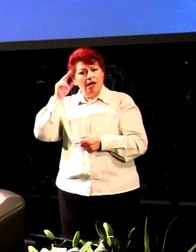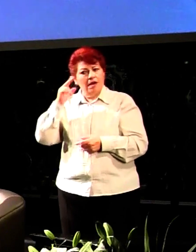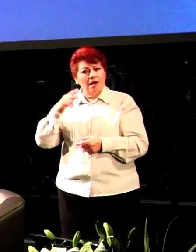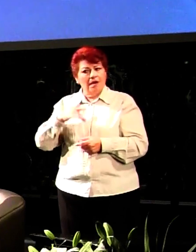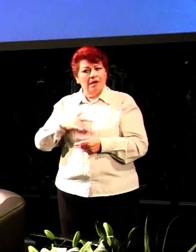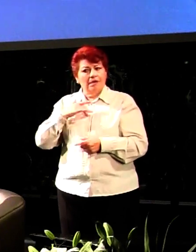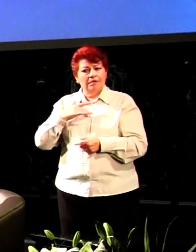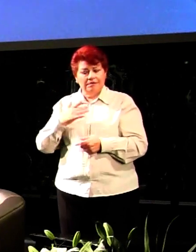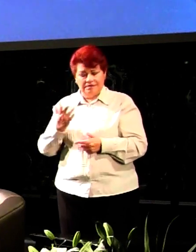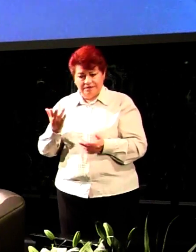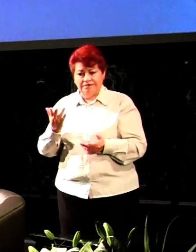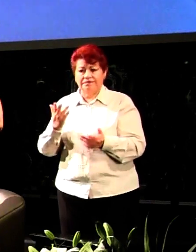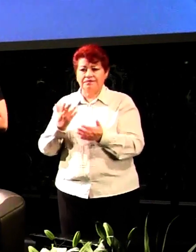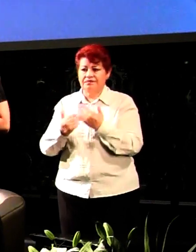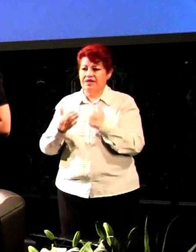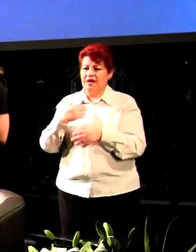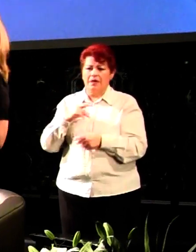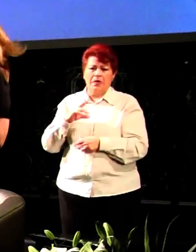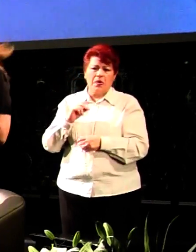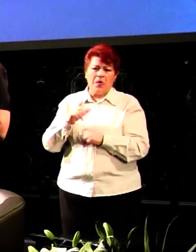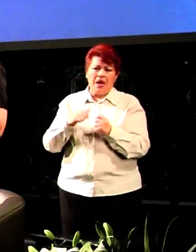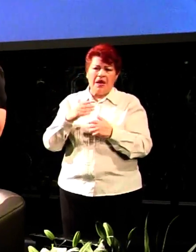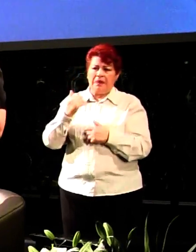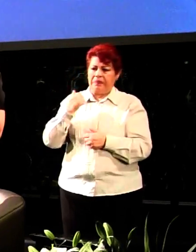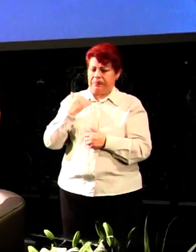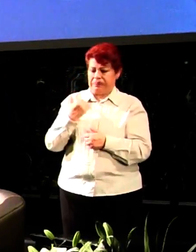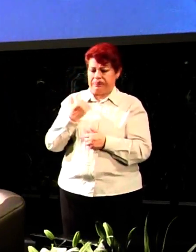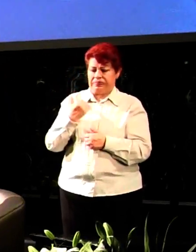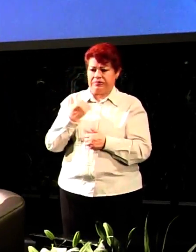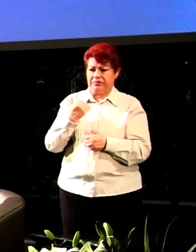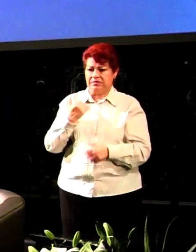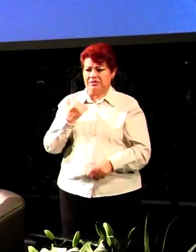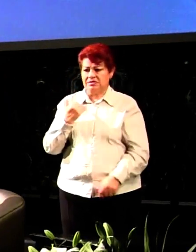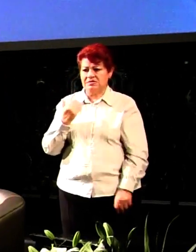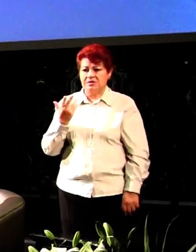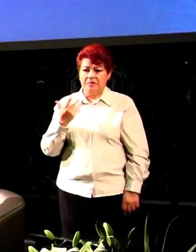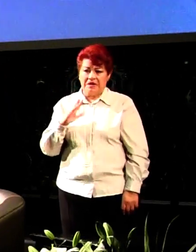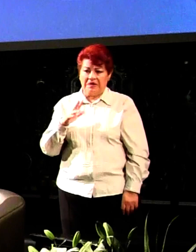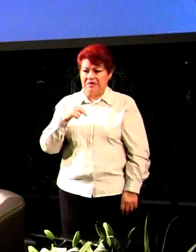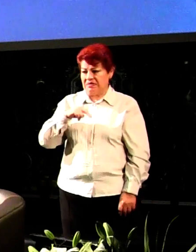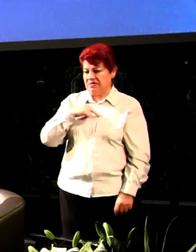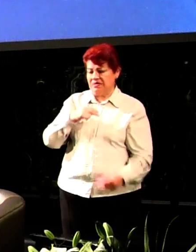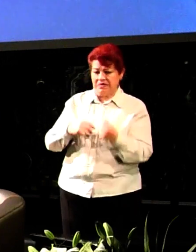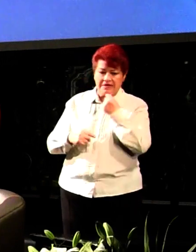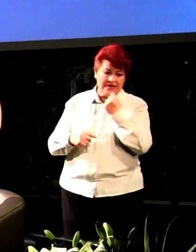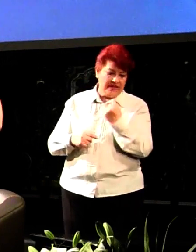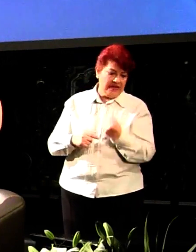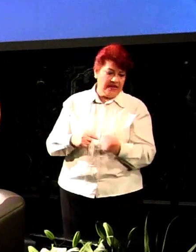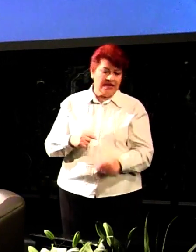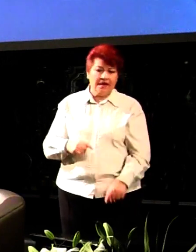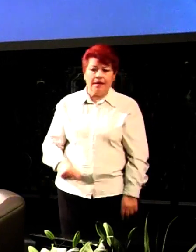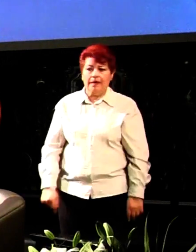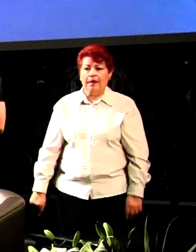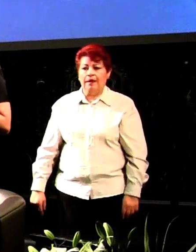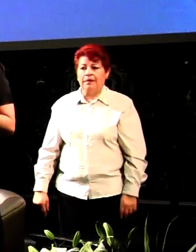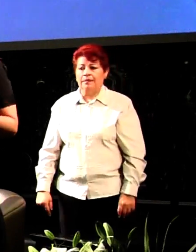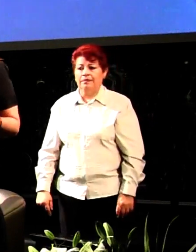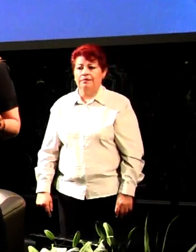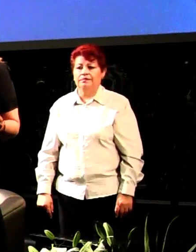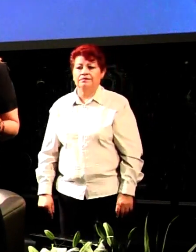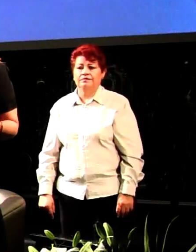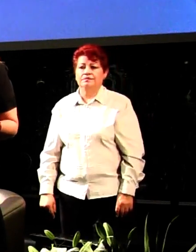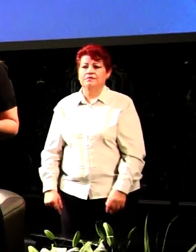emocional. Hasta hace no mucho tiempo, cuando muchos de nosotros éramos chiquitos, si hablamos de una